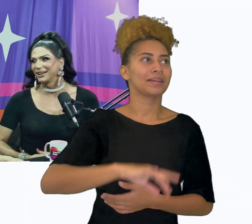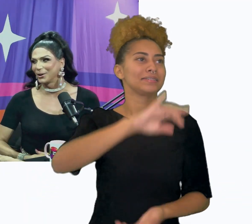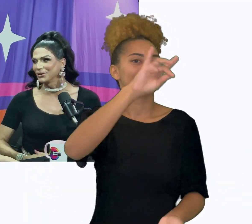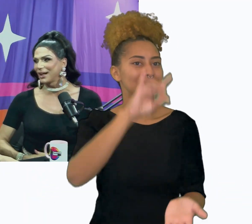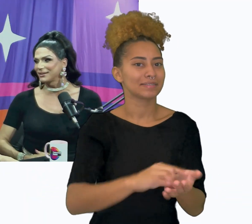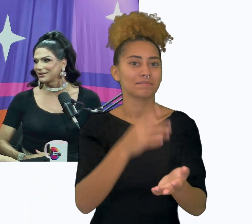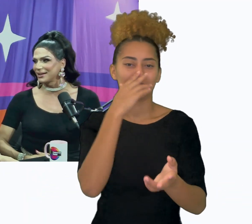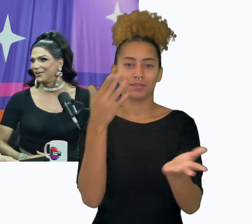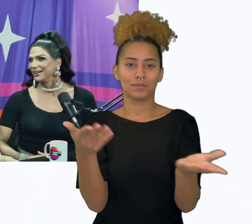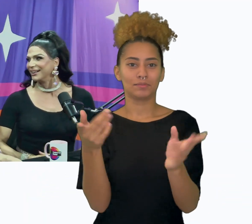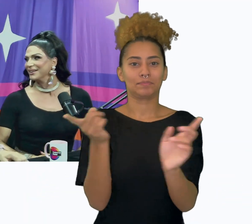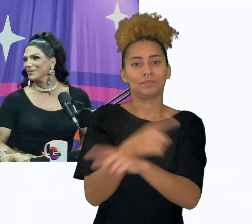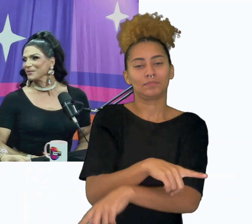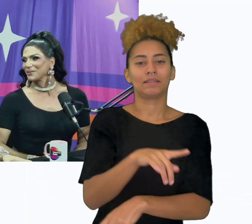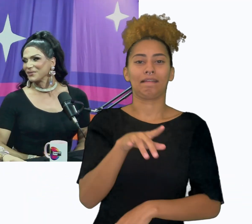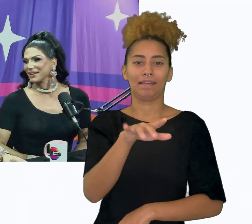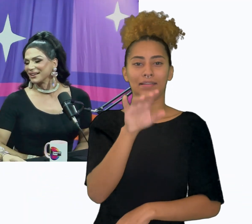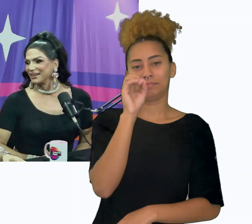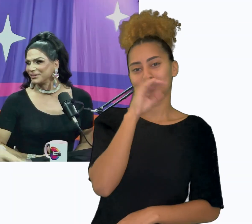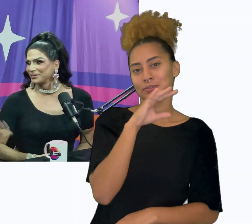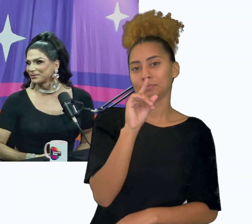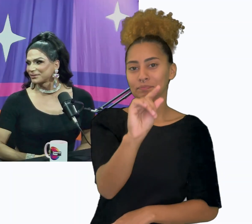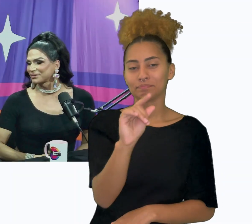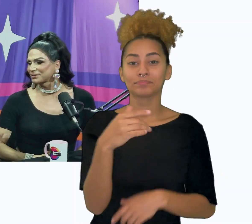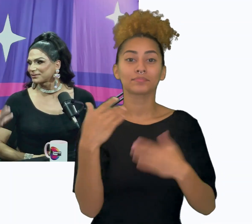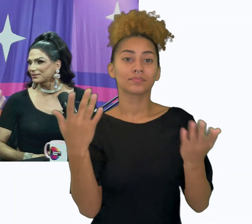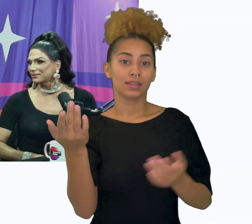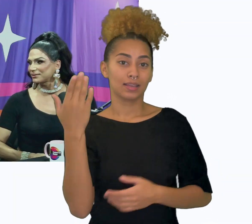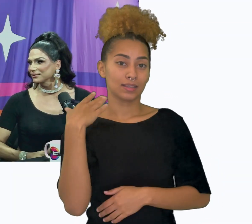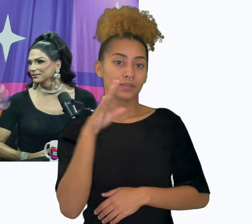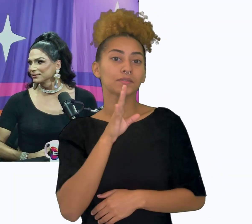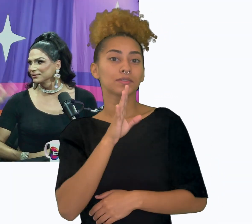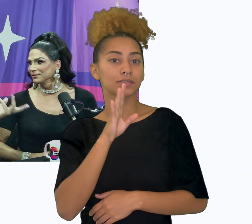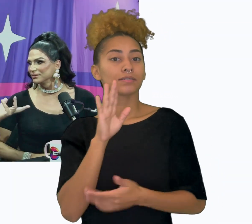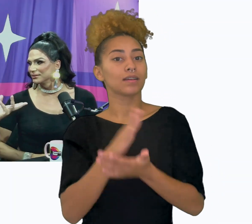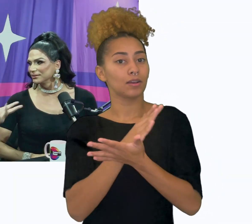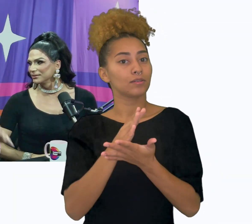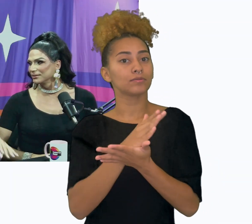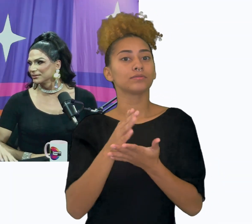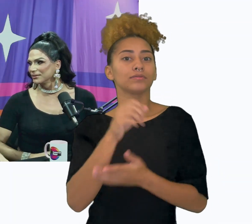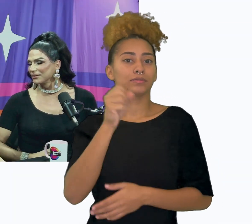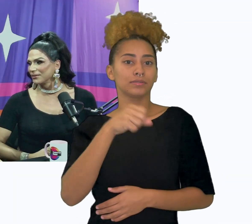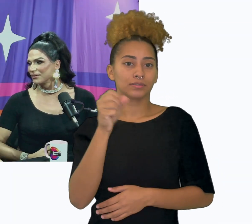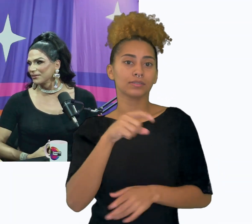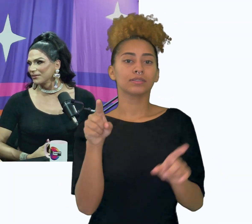Que contradição. Não, mas assim, eu conhecia os meninos, né?